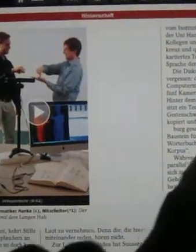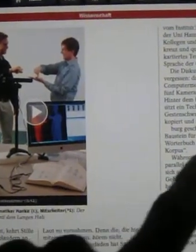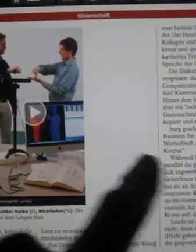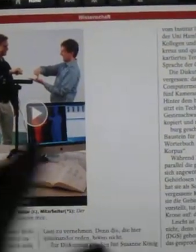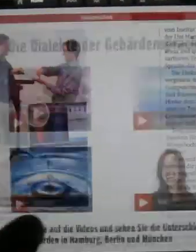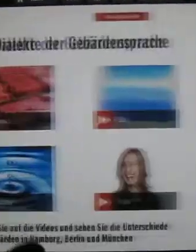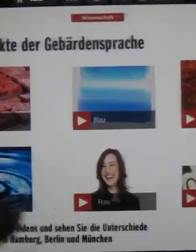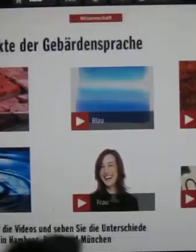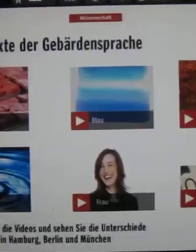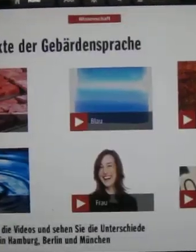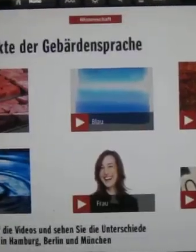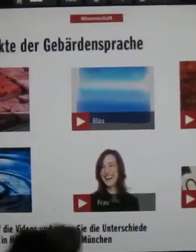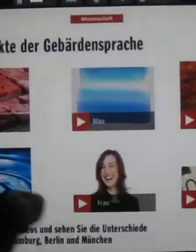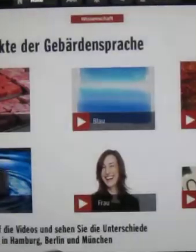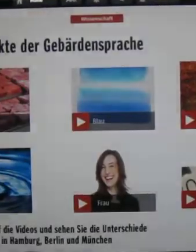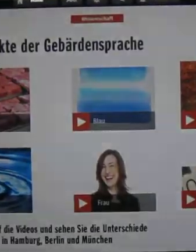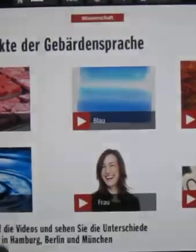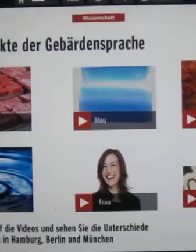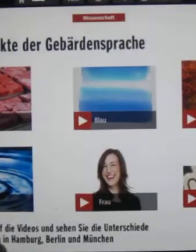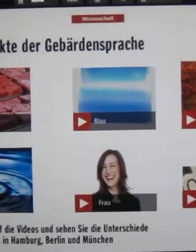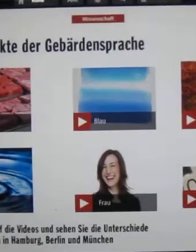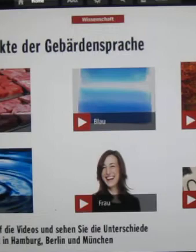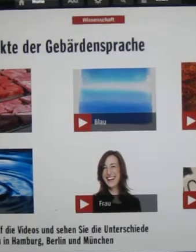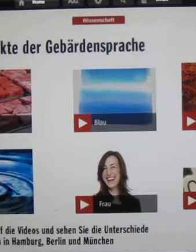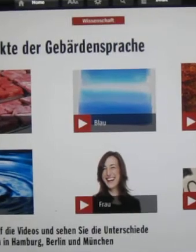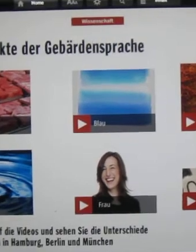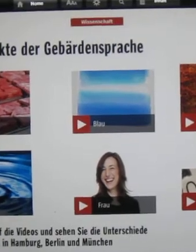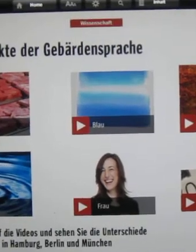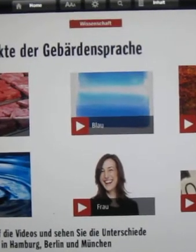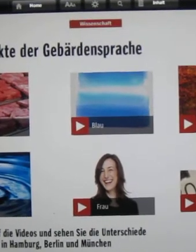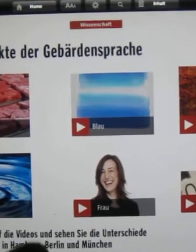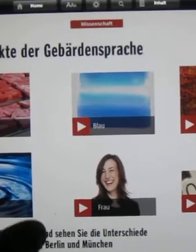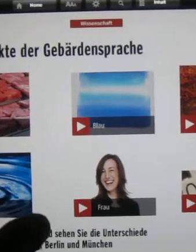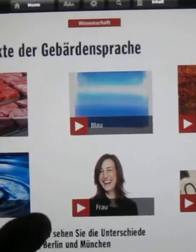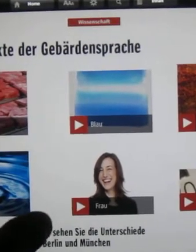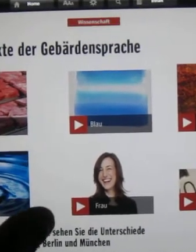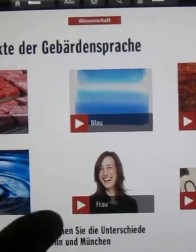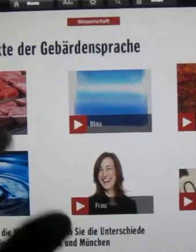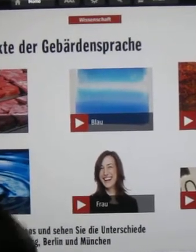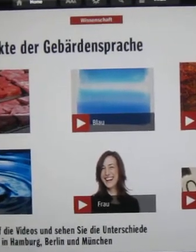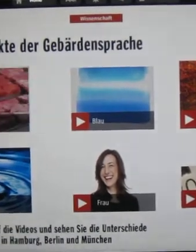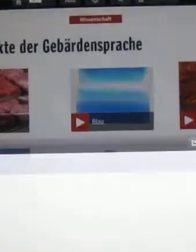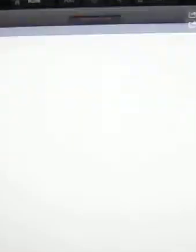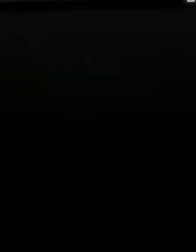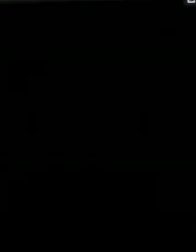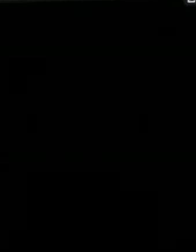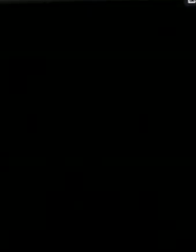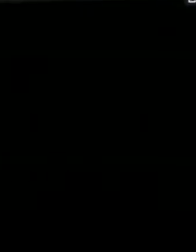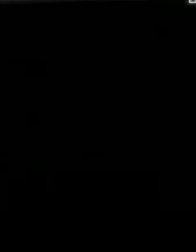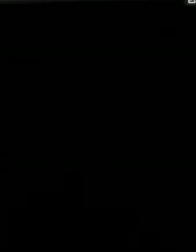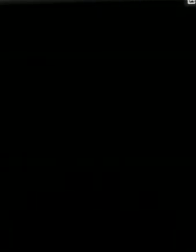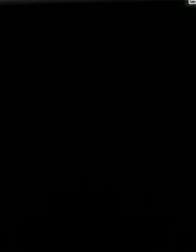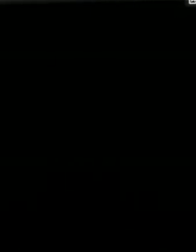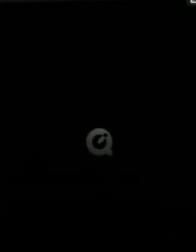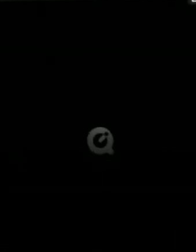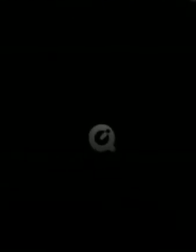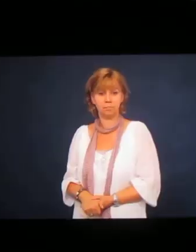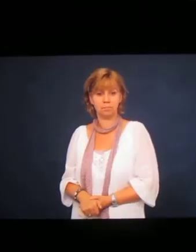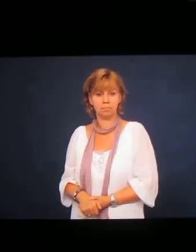Zusätzlich haben wir noch ein paar interaktive Elemente, Gebärdensprachbegriffe wie zum Beispiel Fleisch, kann man sich hier demonstrieren lassen innerhalb